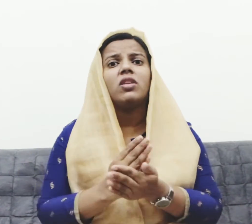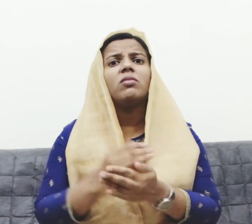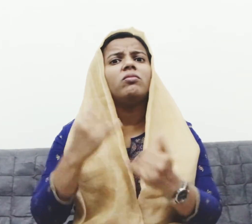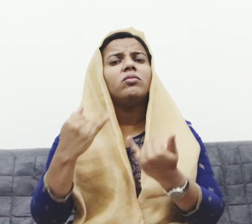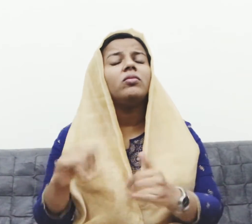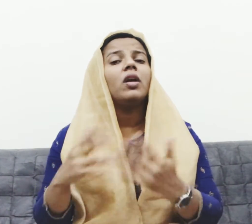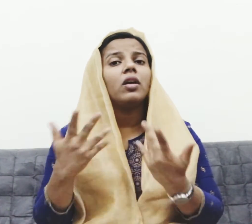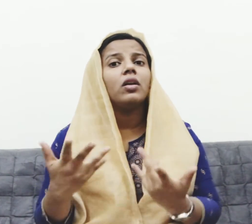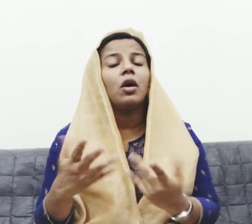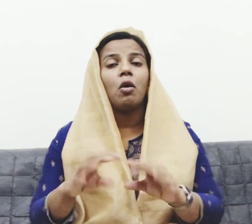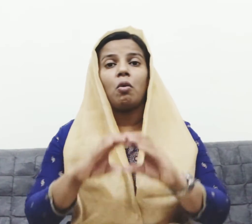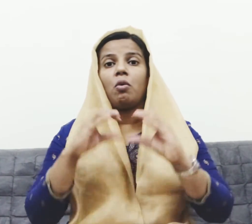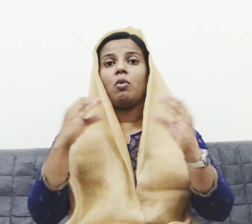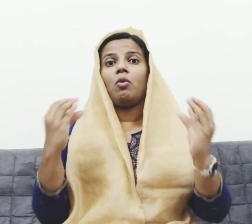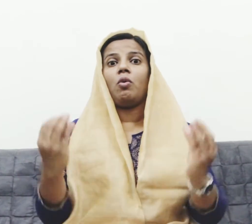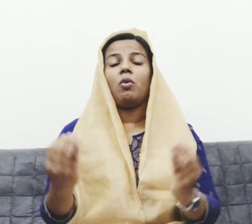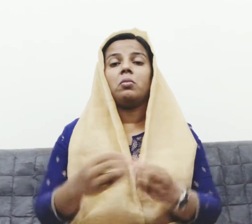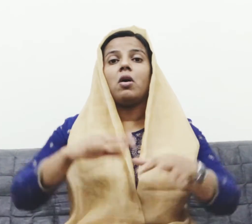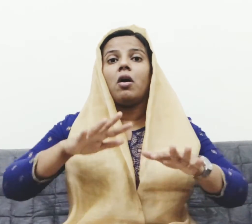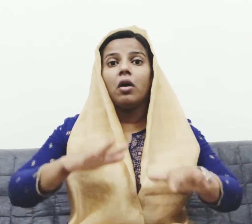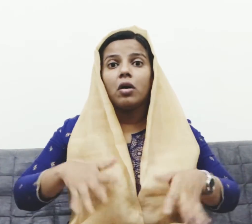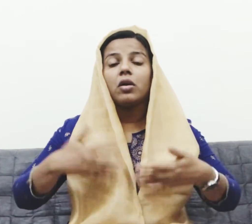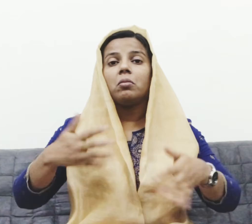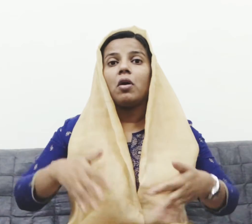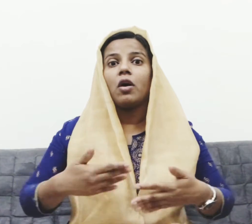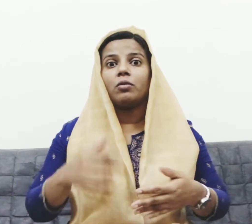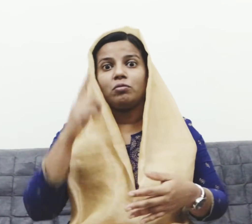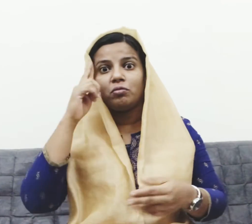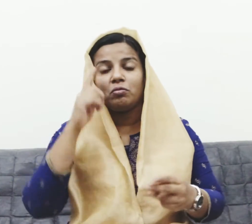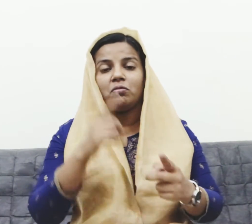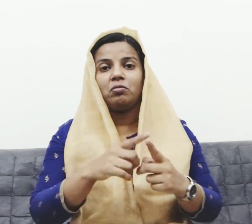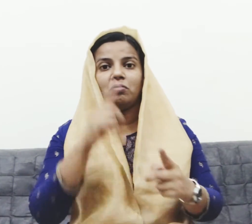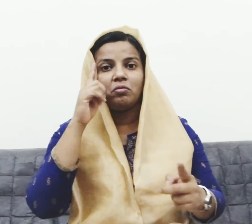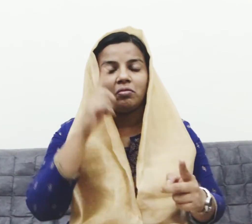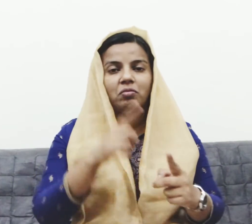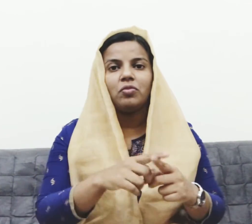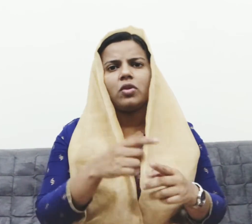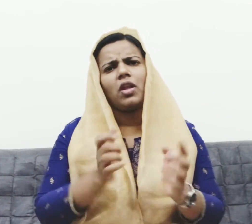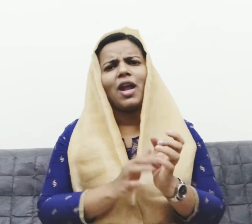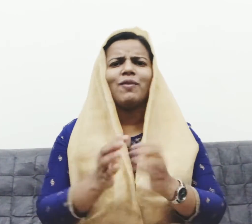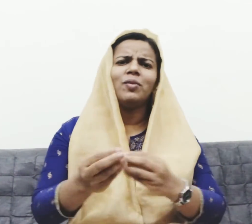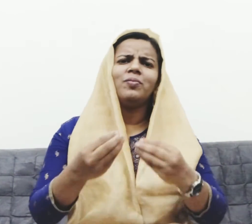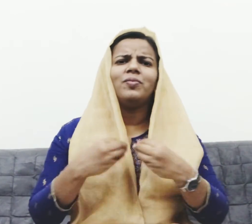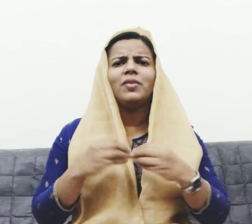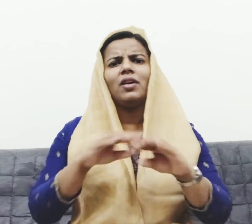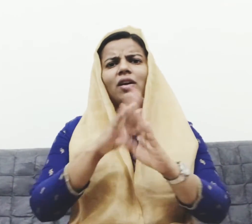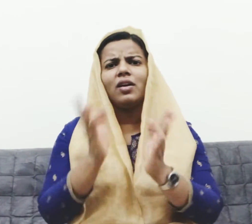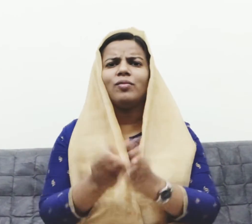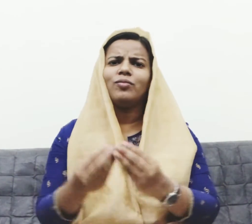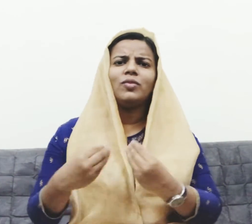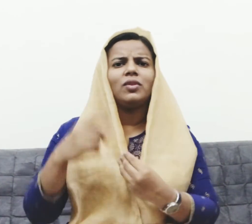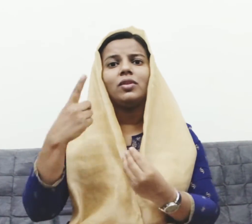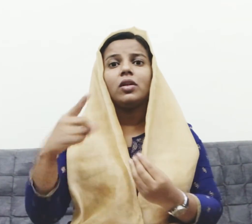എങ്ങനെയാണെന്ന് അറിയാമോ? ലൗകിക സുഖങ്ങൾ ആഗ്രഹിച്ച് മോഹിച്ച് ദൈവം നമുക്ക് തരും, കർത്താവ് തരുന്നതല്ലാതെ.